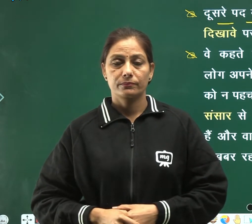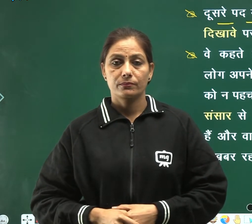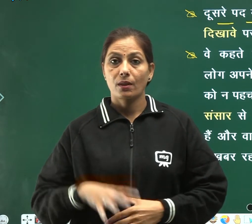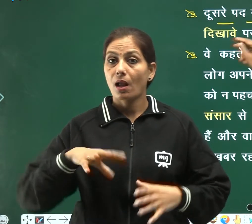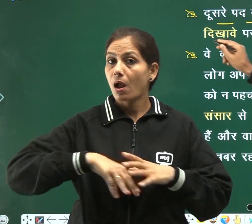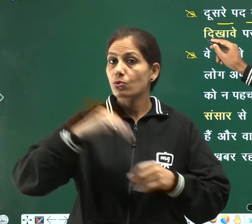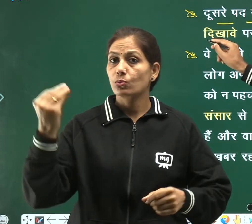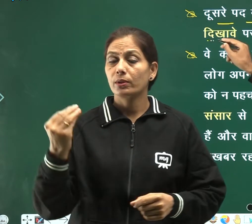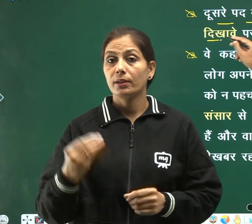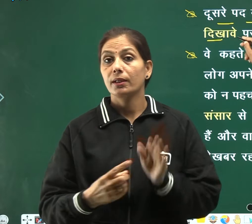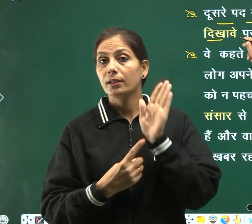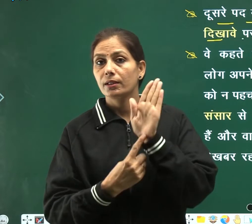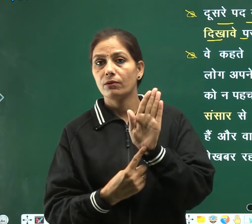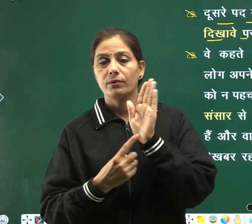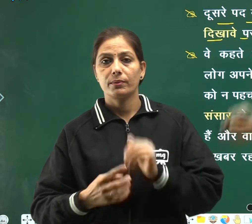बाहरी दिखावे पर